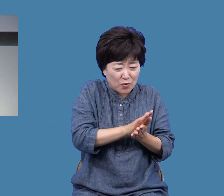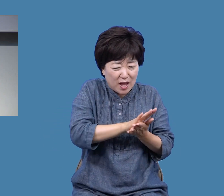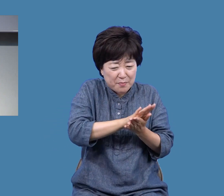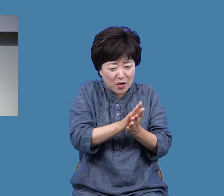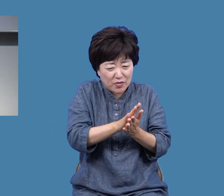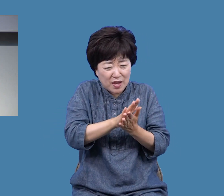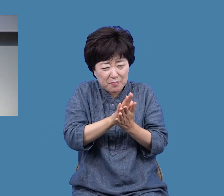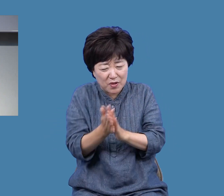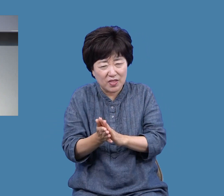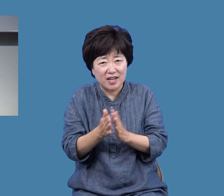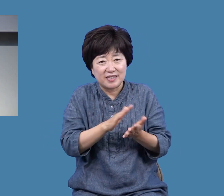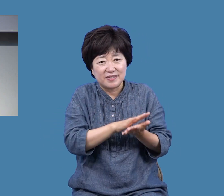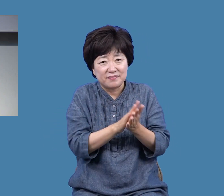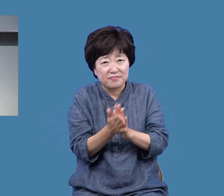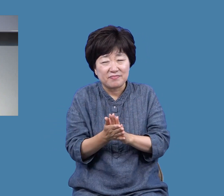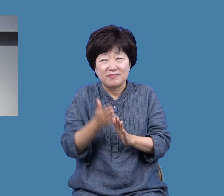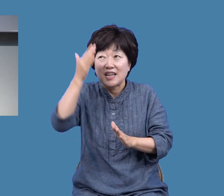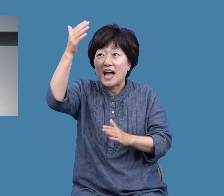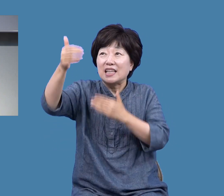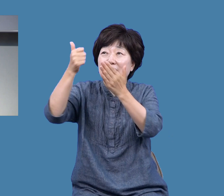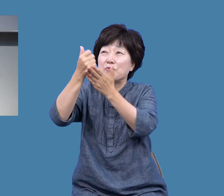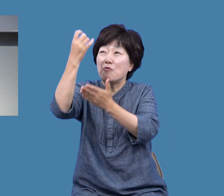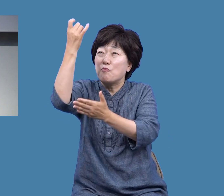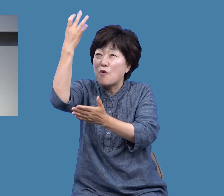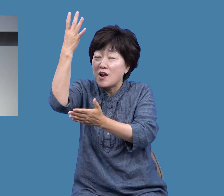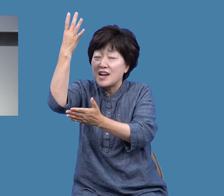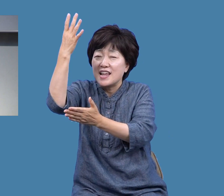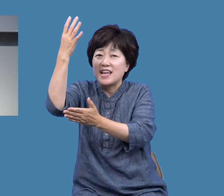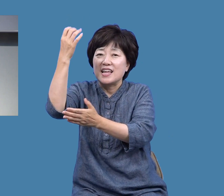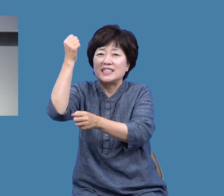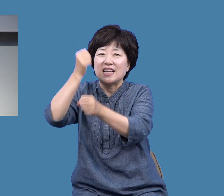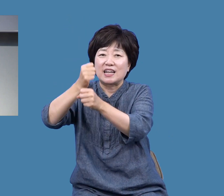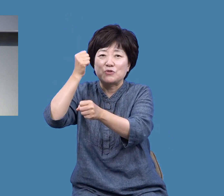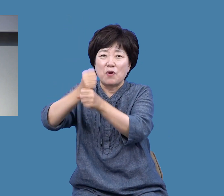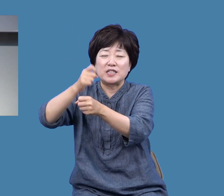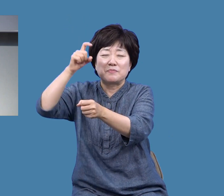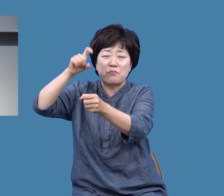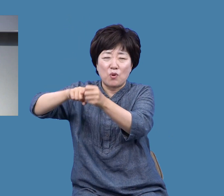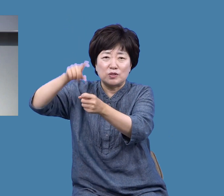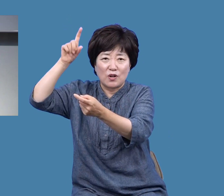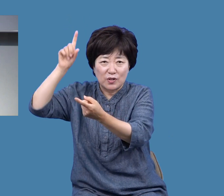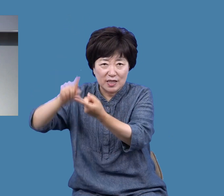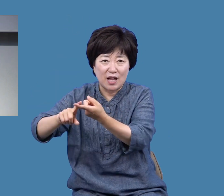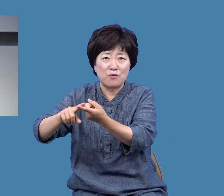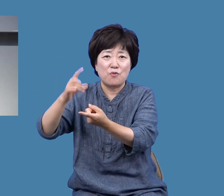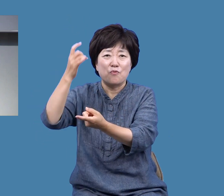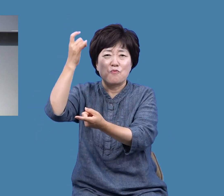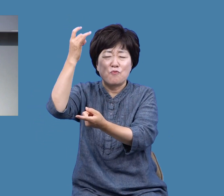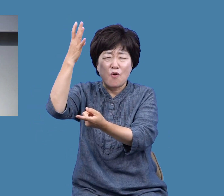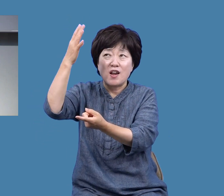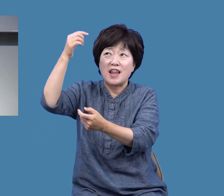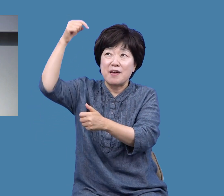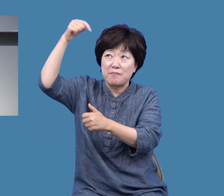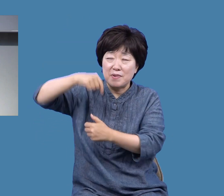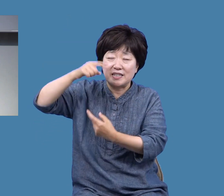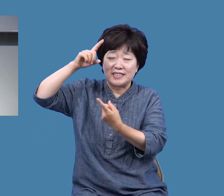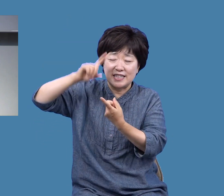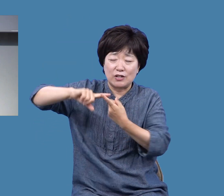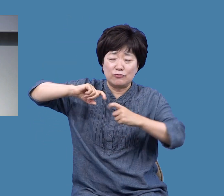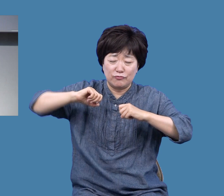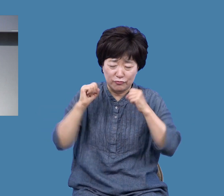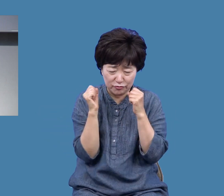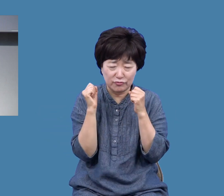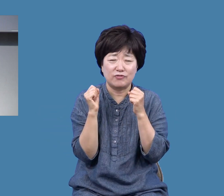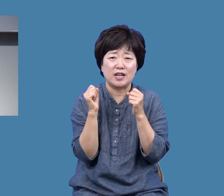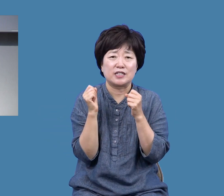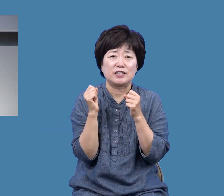거예요. 계속 하나님이 원래 창조하신 그 목적대로, 원래 창조하신 본능에 순응하도록 그래서